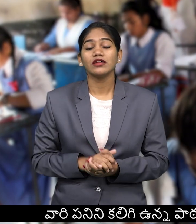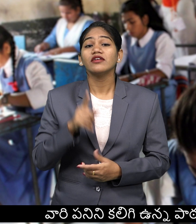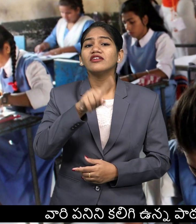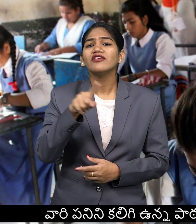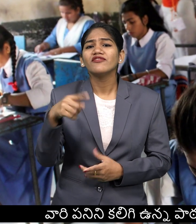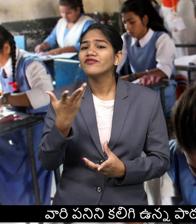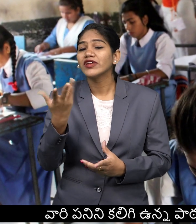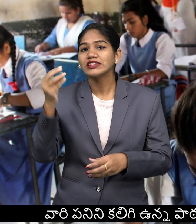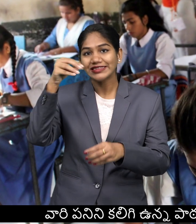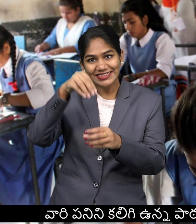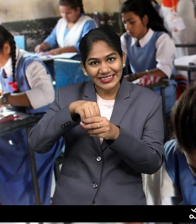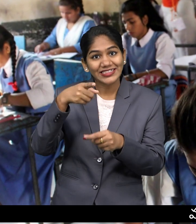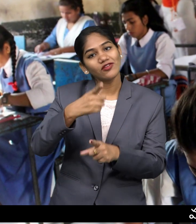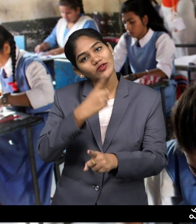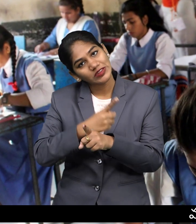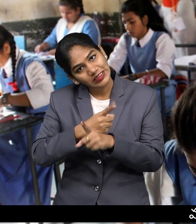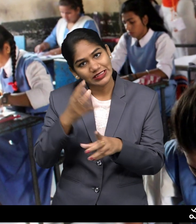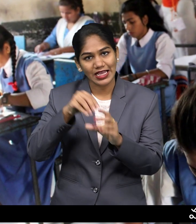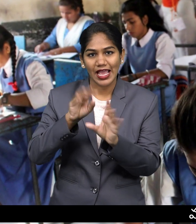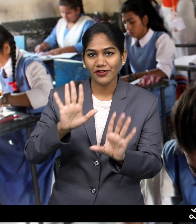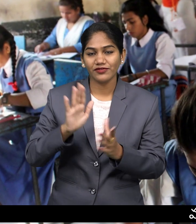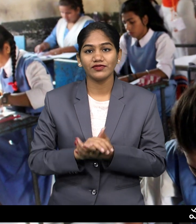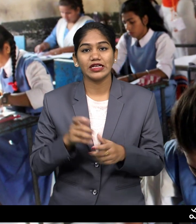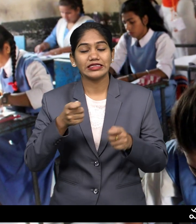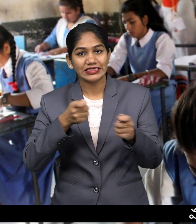కళాశాలలు, విశ్వవిద్యాలయాలు వంటి సంస్థలు.